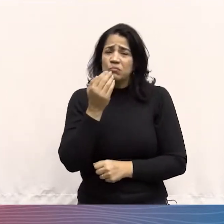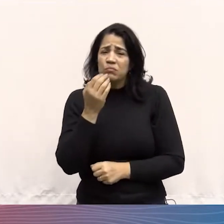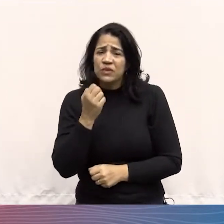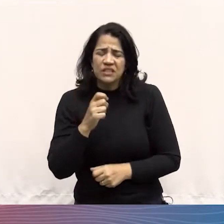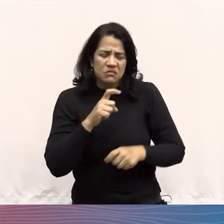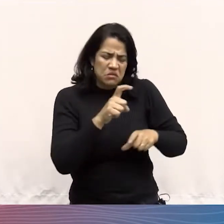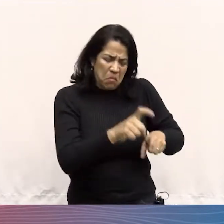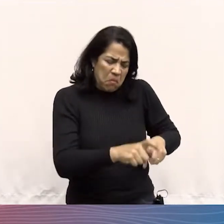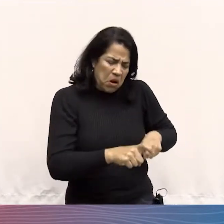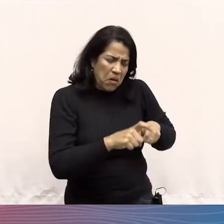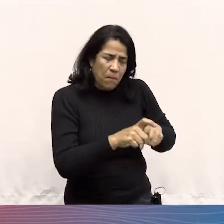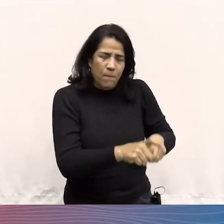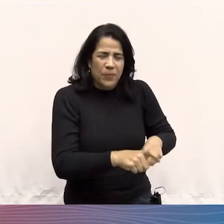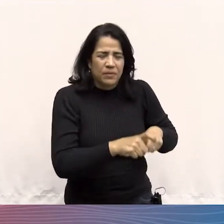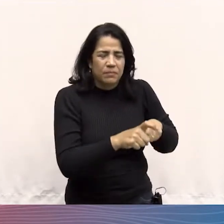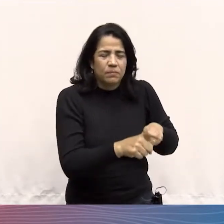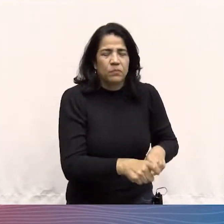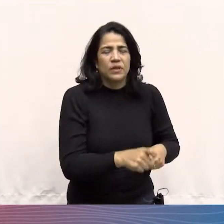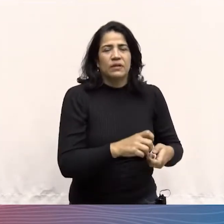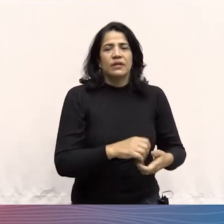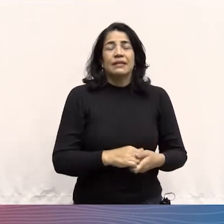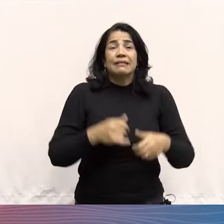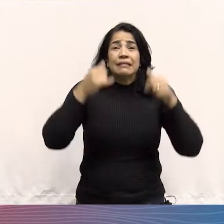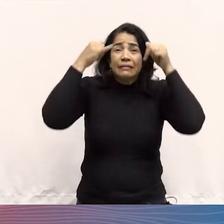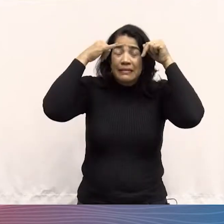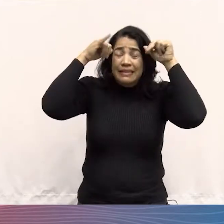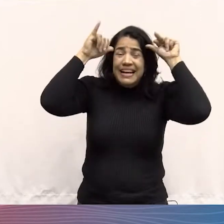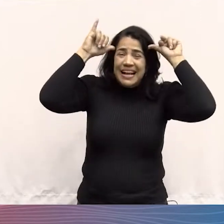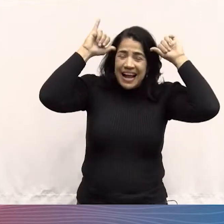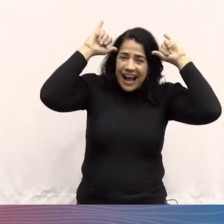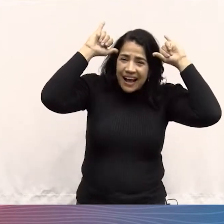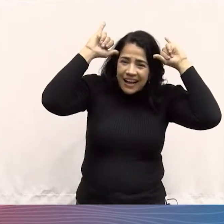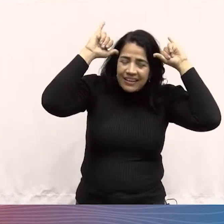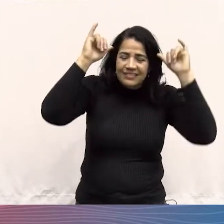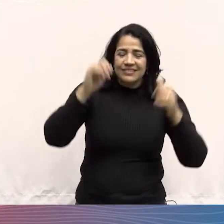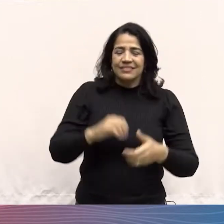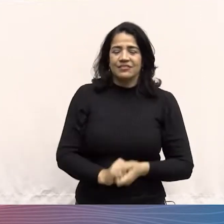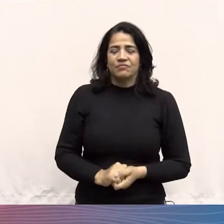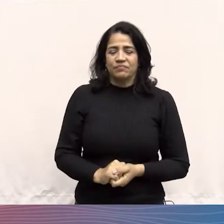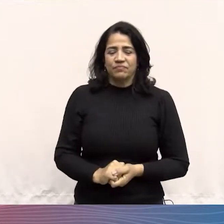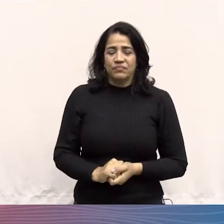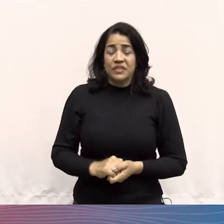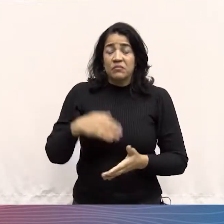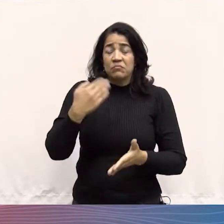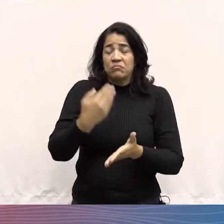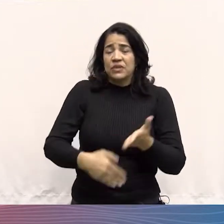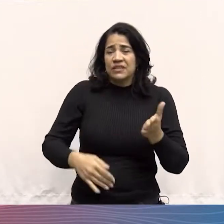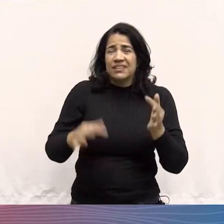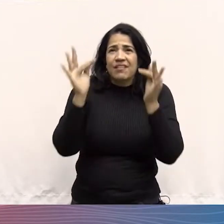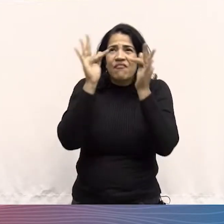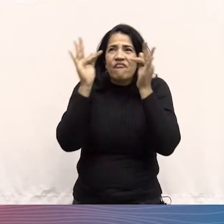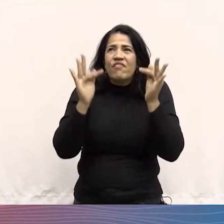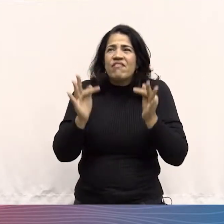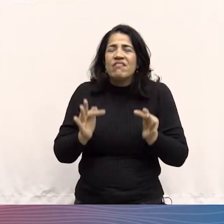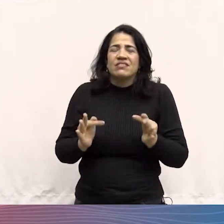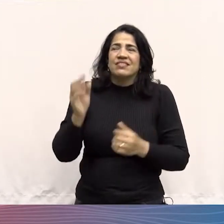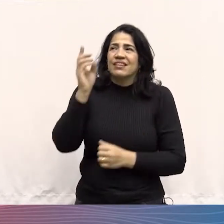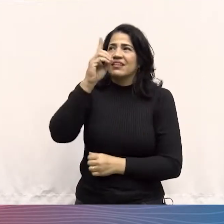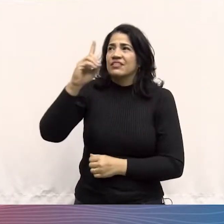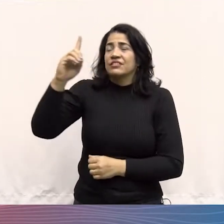e também perderam a presença de Deus, perderam a alegria de Deus. então fizeram